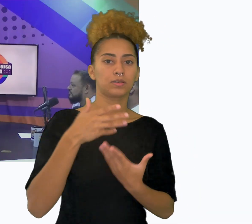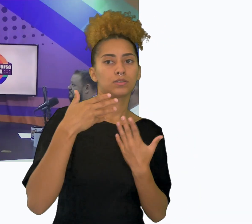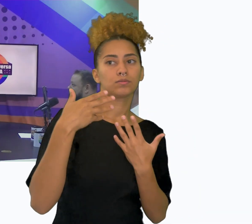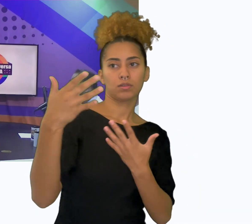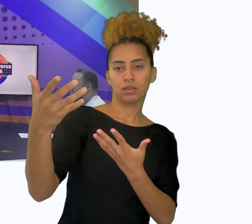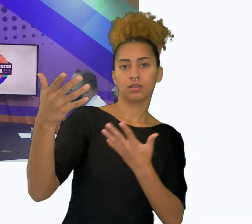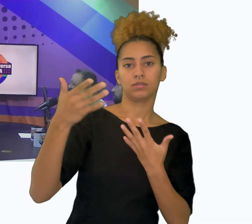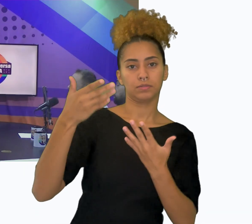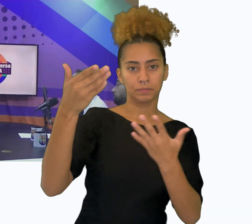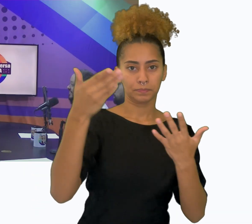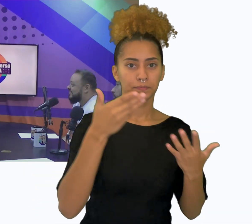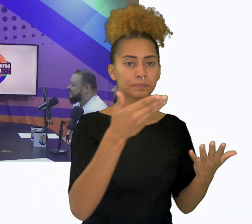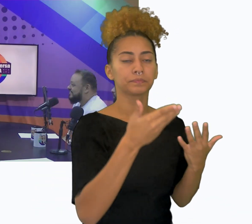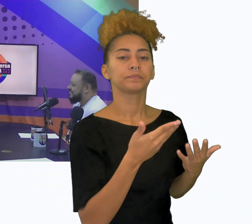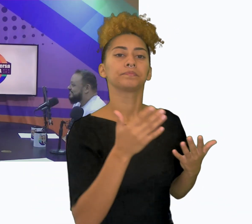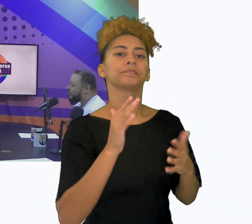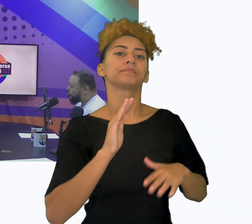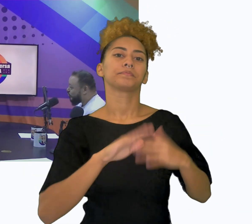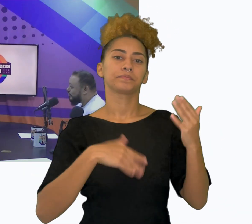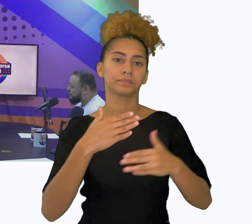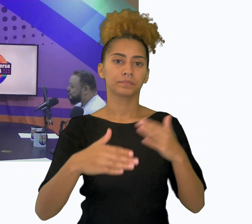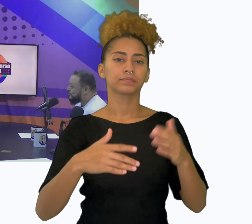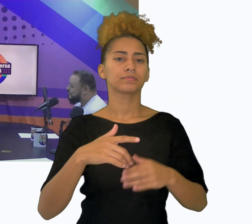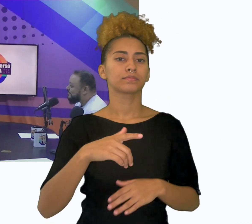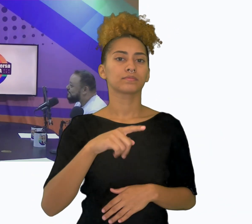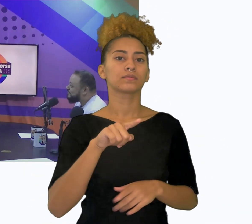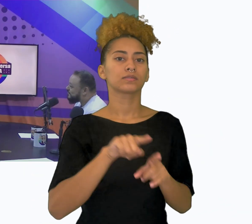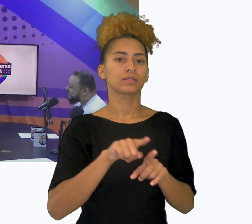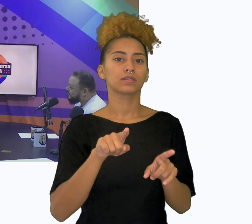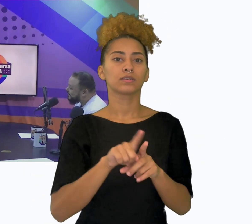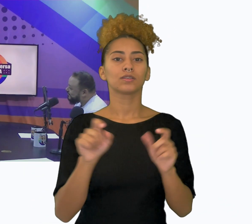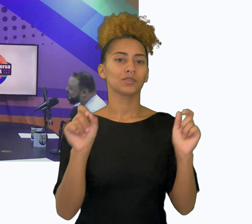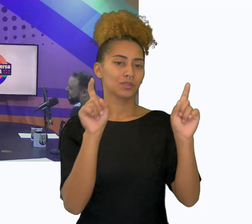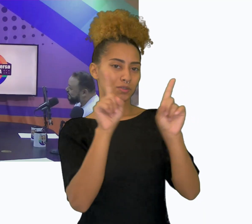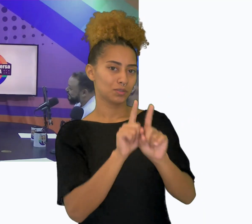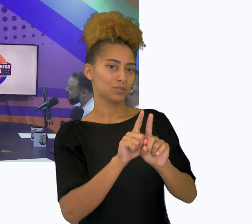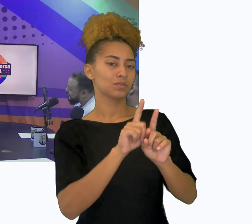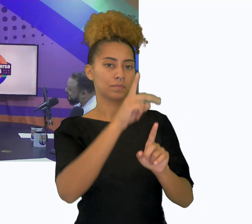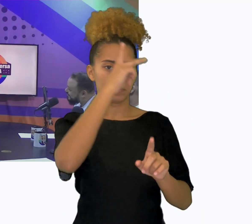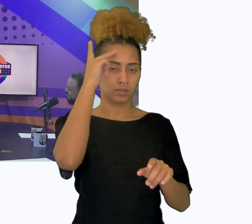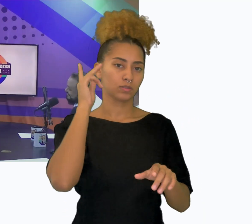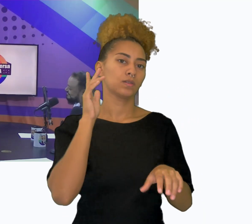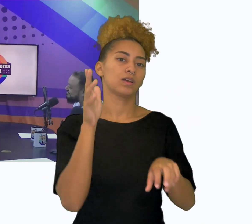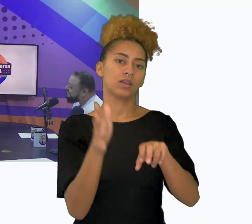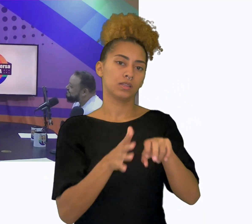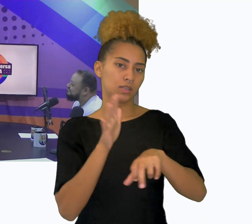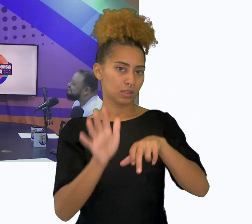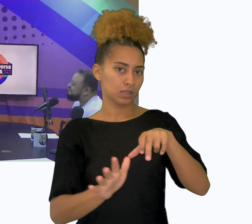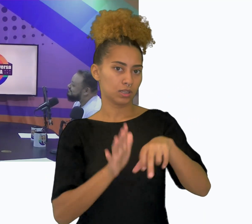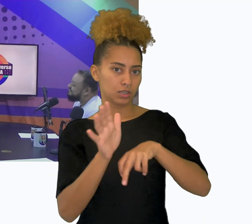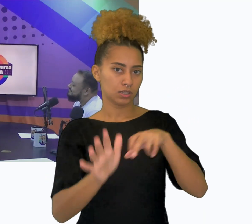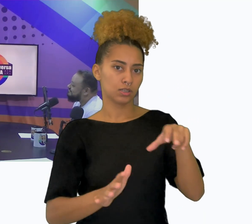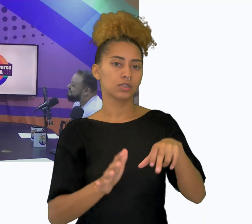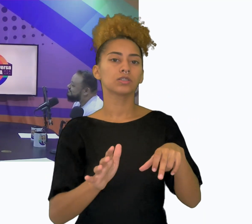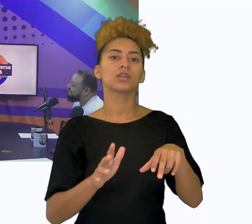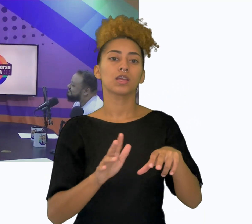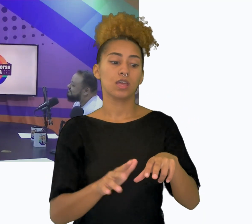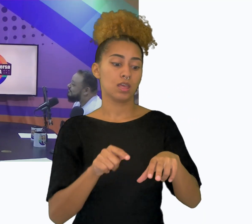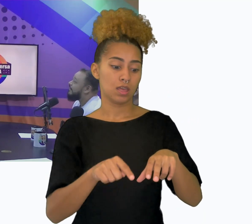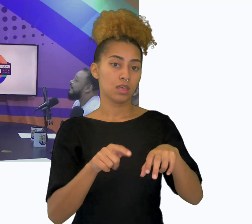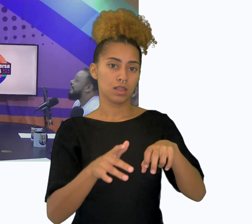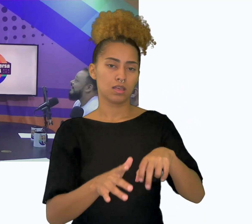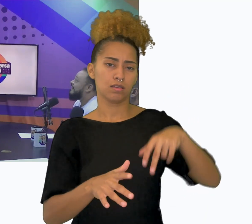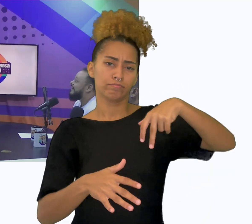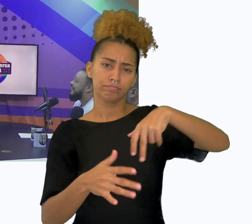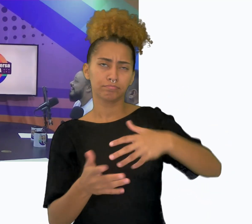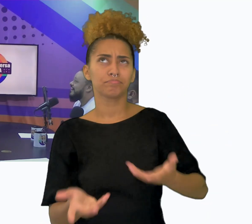de casamento. Depois, né? Com o Surpresa. noivo? Surpresa com o noivo cadeirante, a gente fez na época, levantamos, tiramos ele da cadeira, botamos